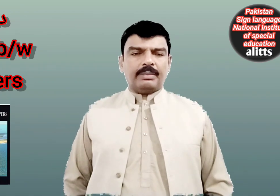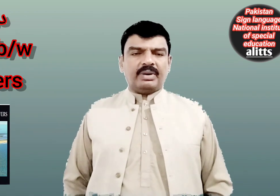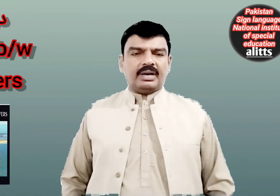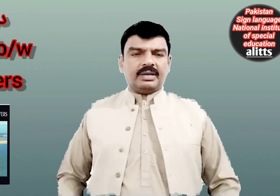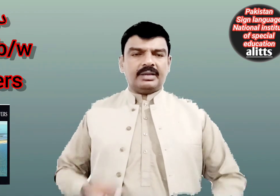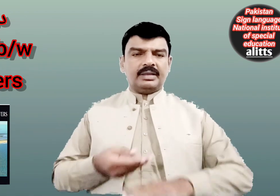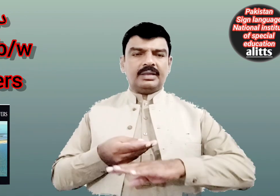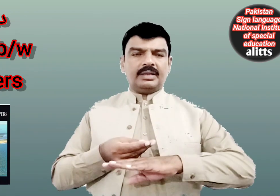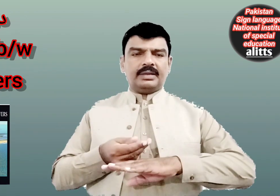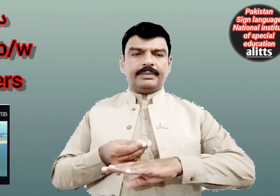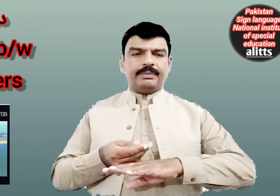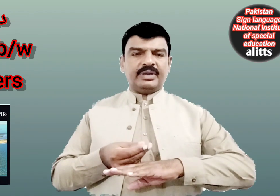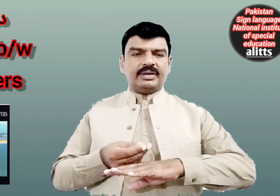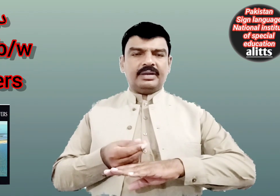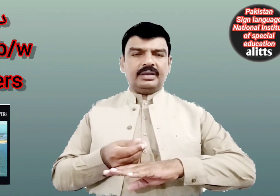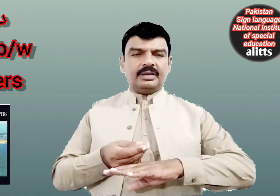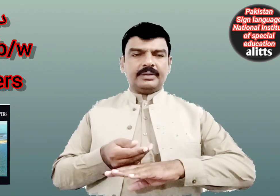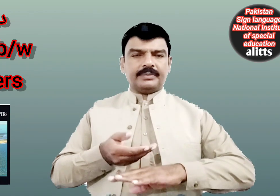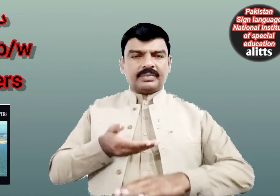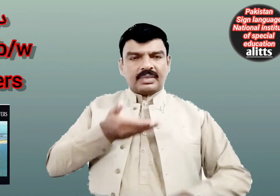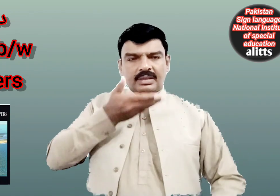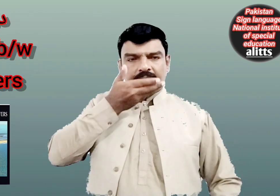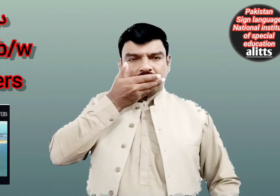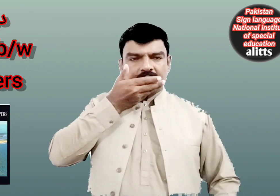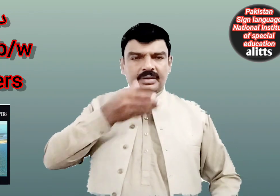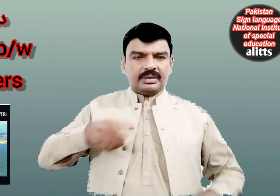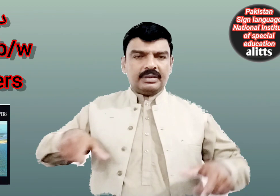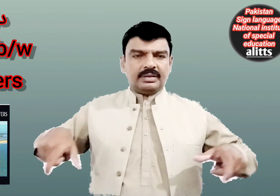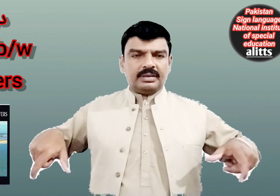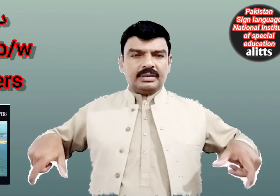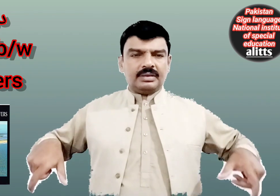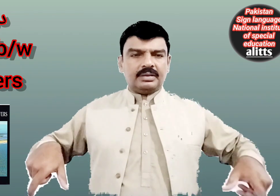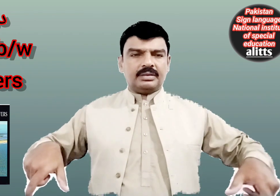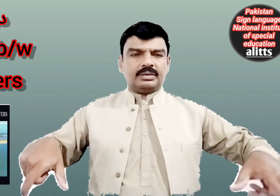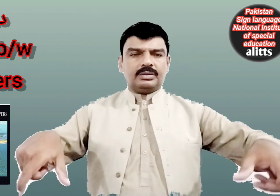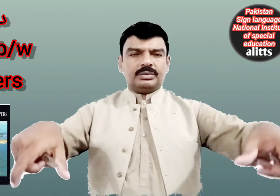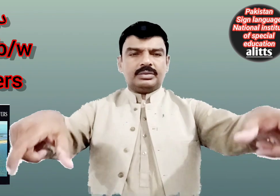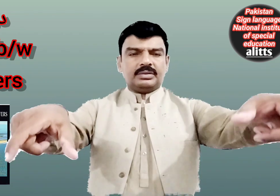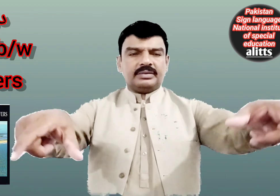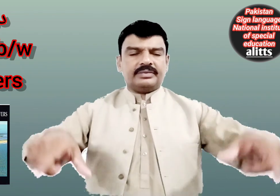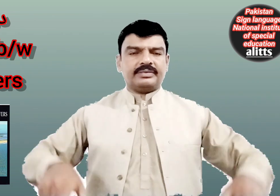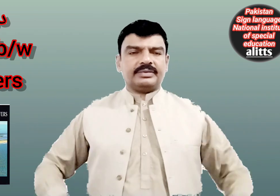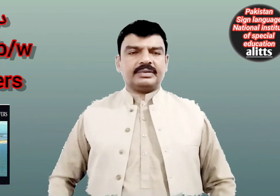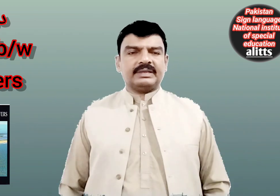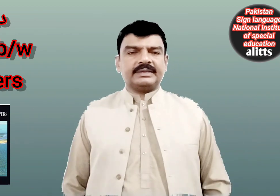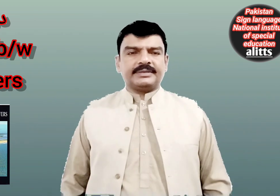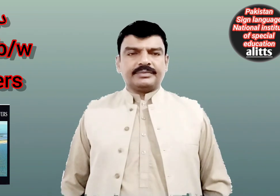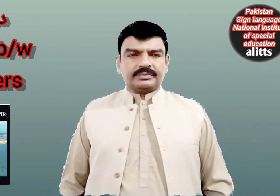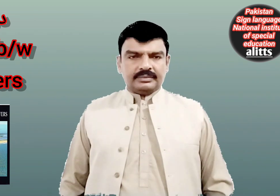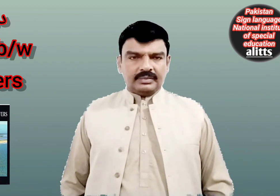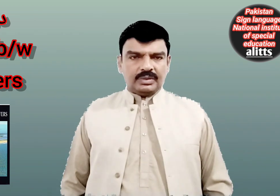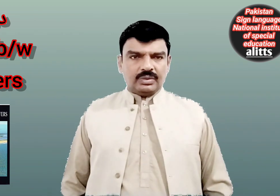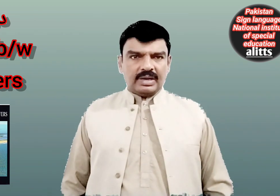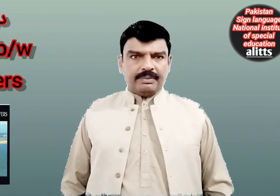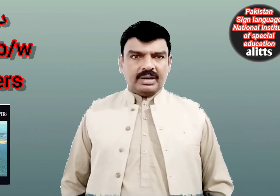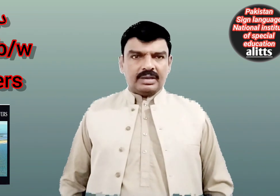दोआबा, मिट्टी पानी दोनों तरफ। दोआबा।